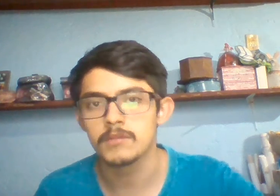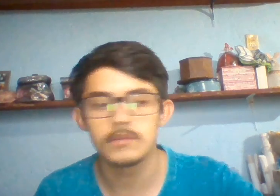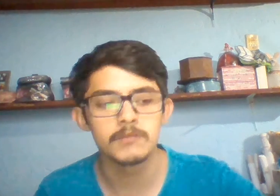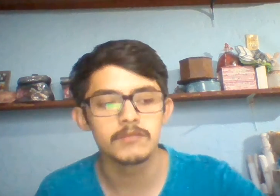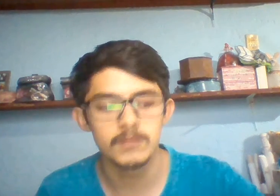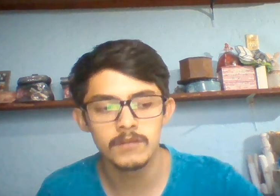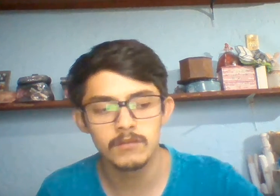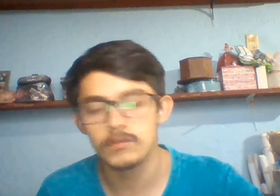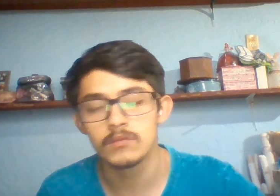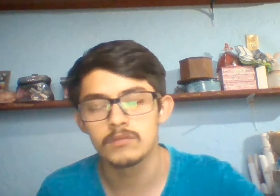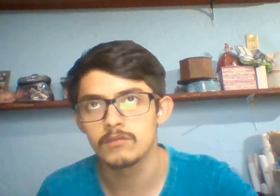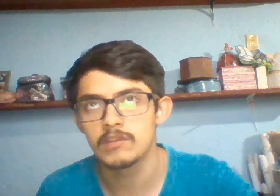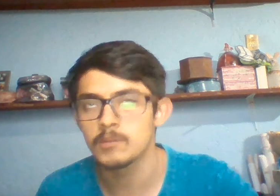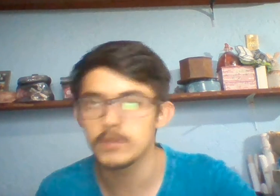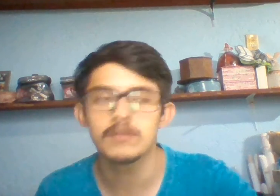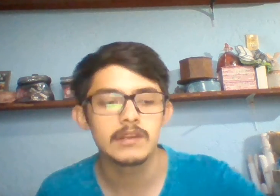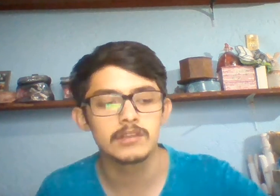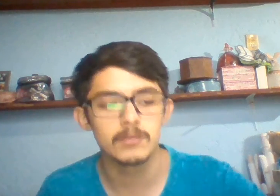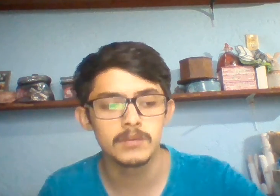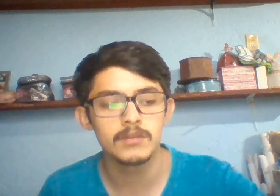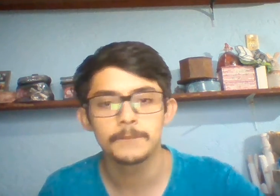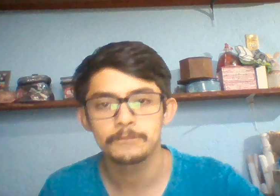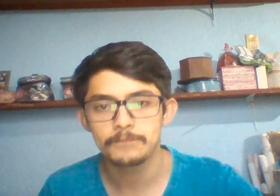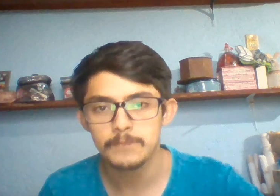cómo funciona bueno, un espejo retrovisor.